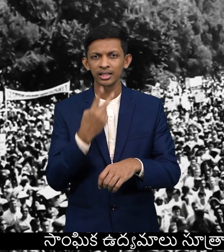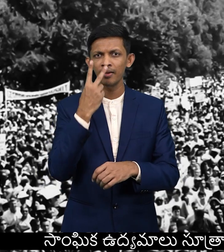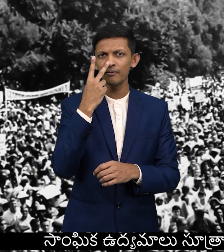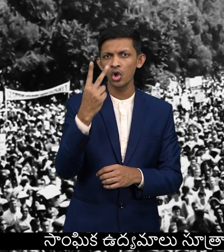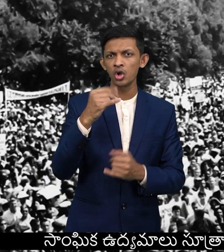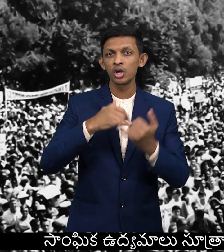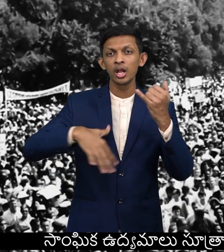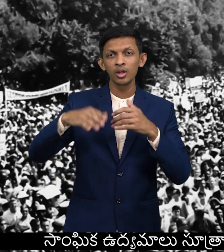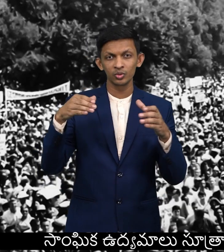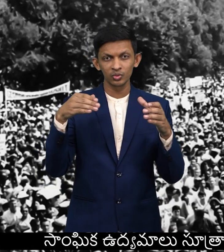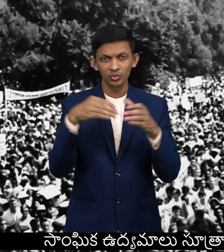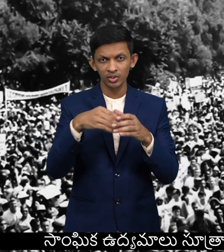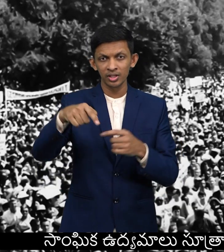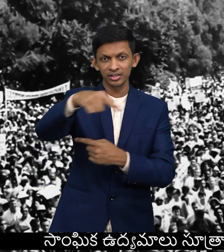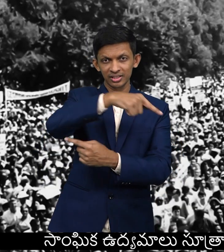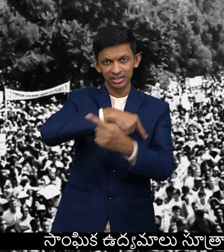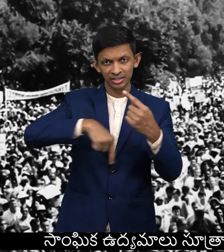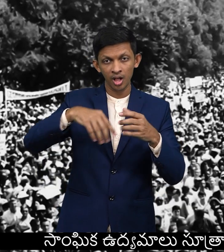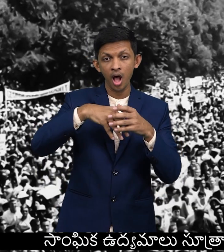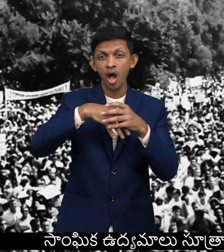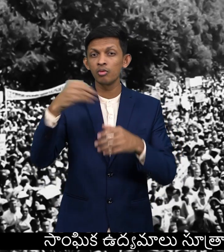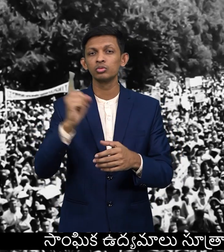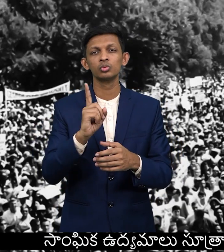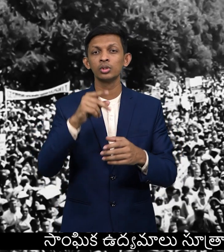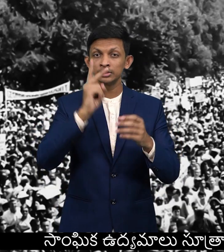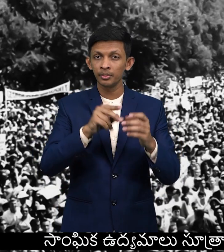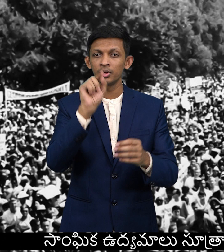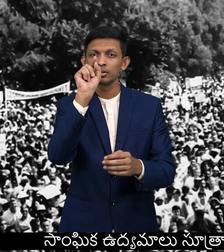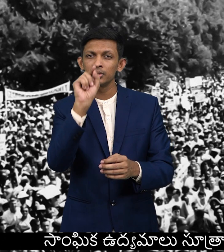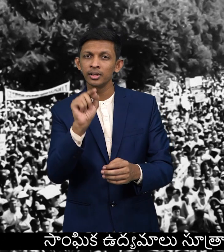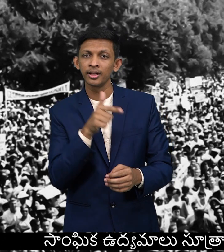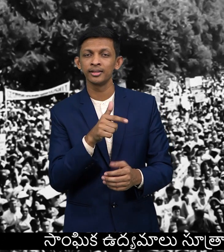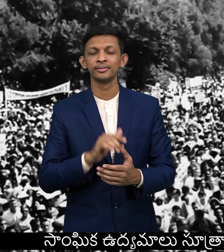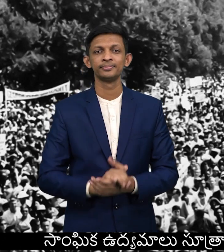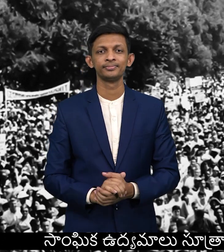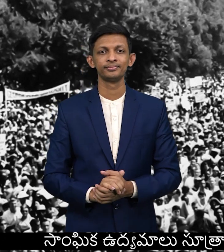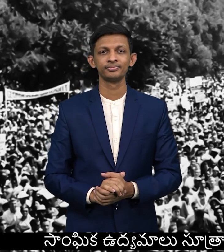సాంఘిక ఉద్యమాలు సూత్రాల సరిహద్దులను దాటడం తరచుగా కనిపిస్తుంది.